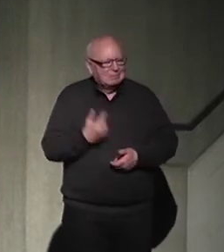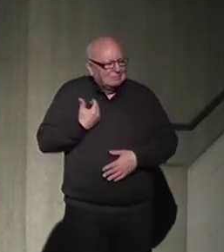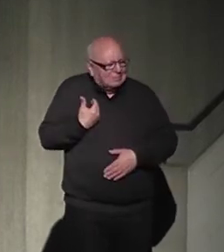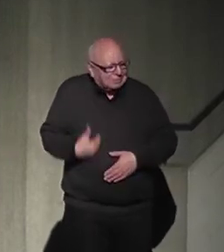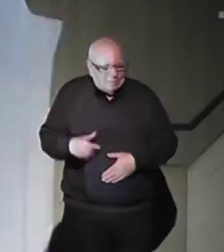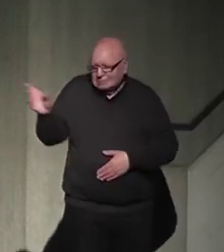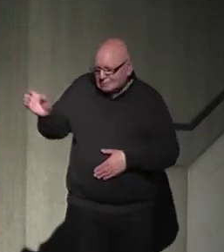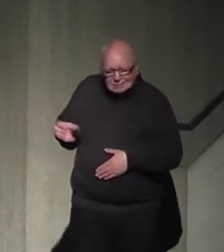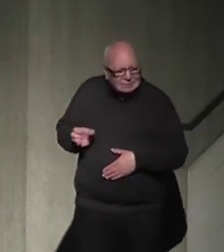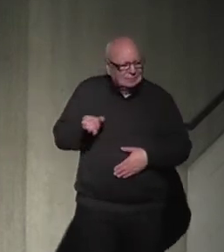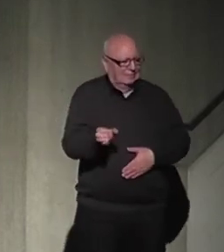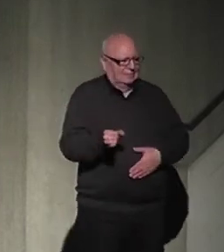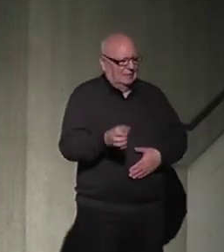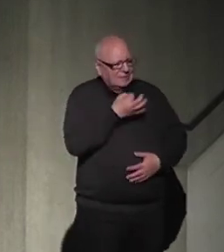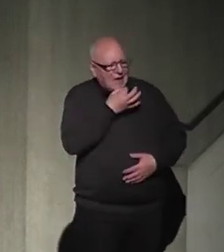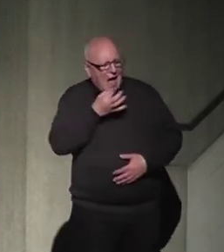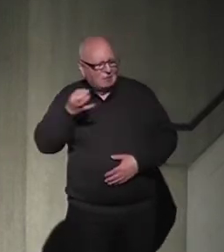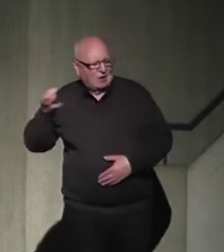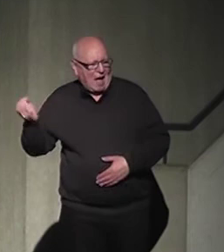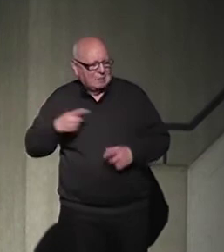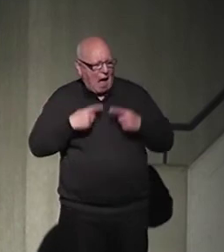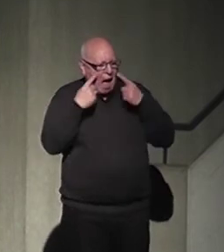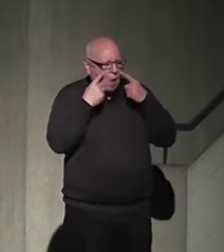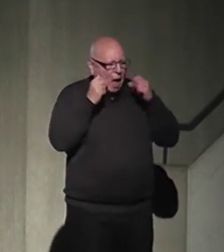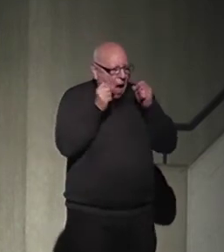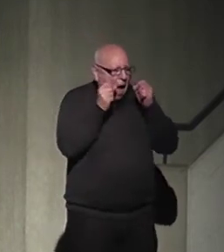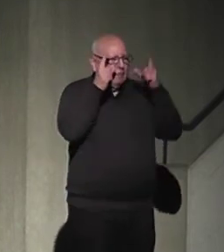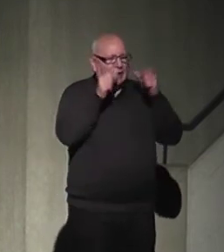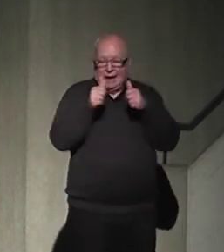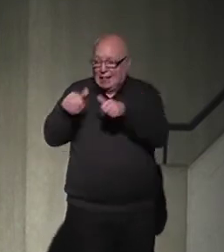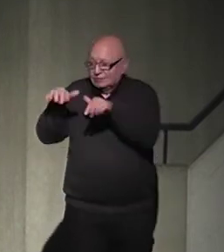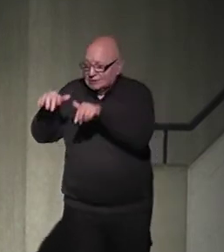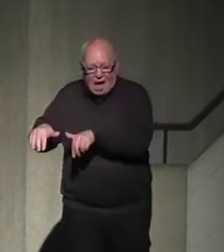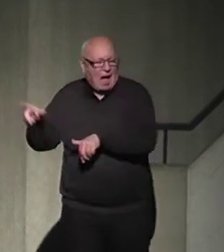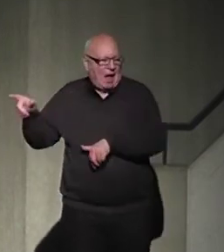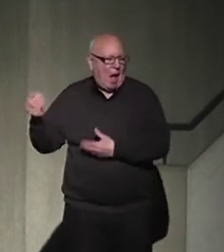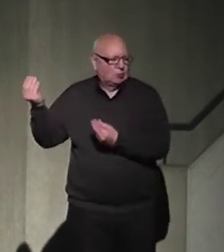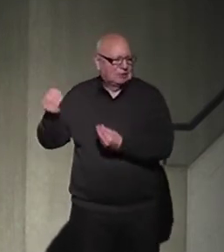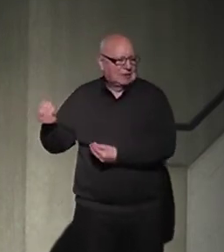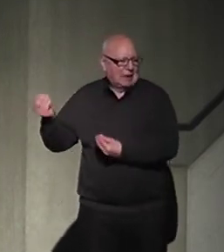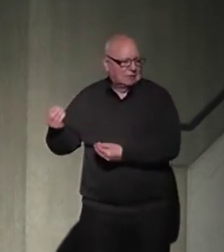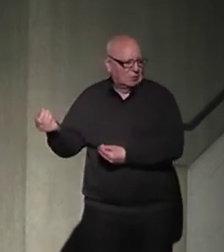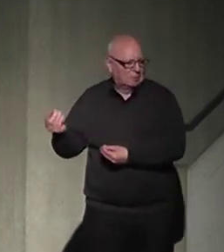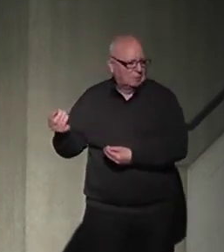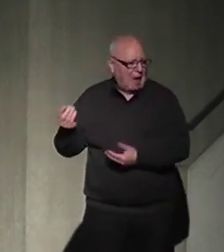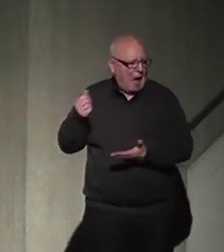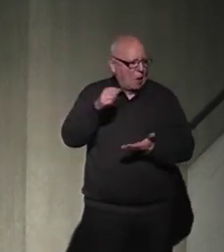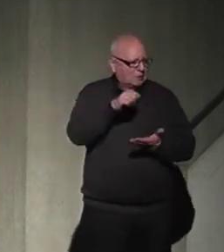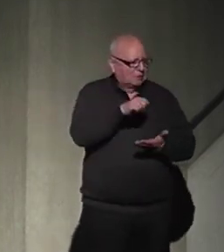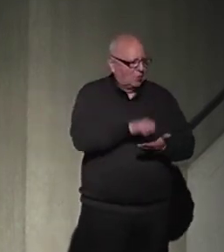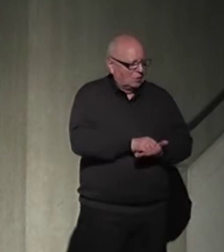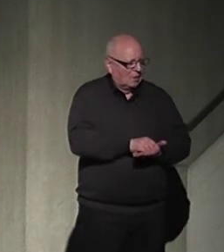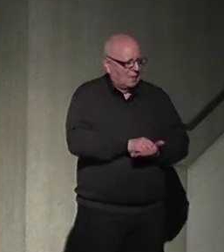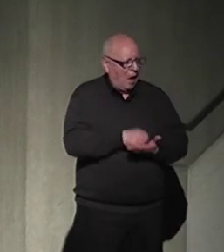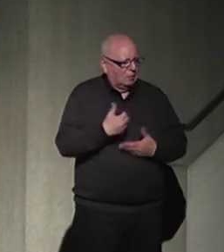Unermüdliches Einsetzen, Nachfragen und immer die Augen offen halten, wo Hilfe gebraucht wird, zeichnet Sie, Herr Koch, aus. Besonders zum Ausdruck kommt das auch in